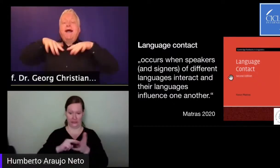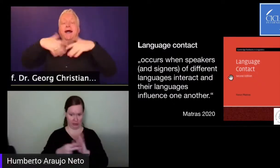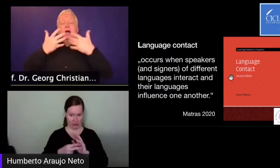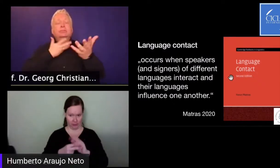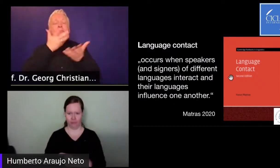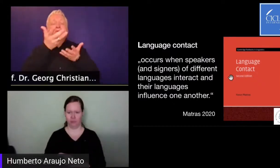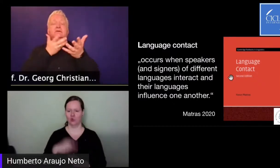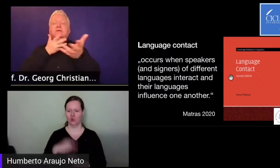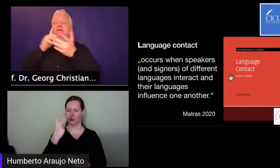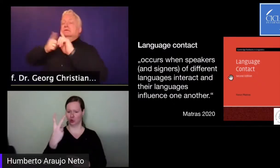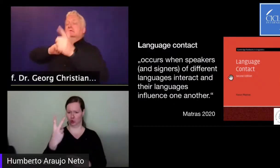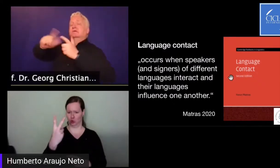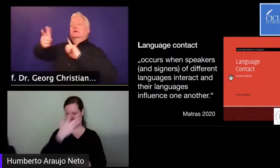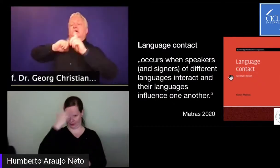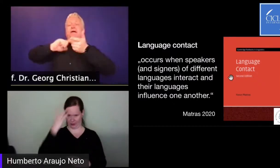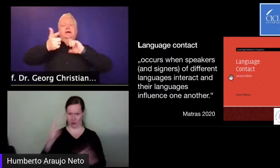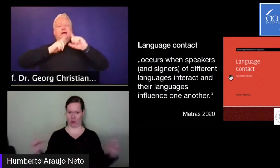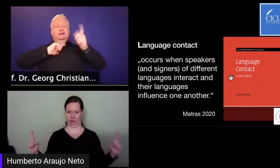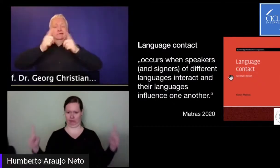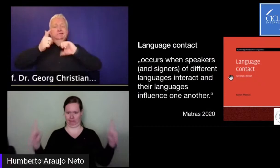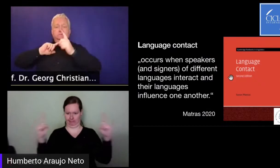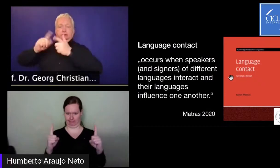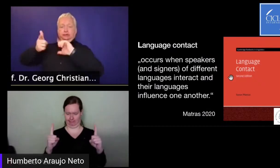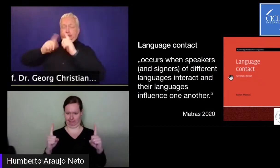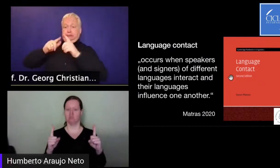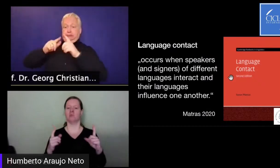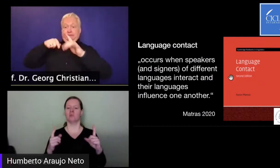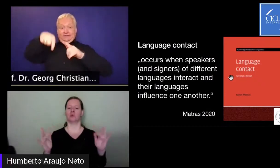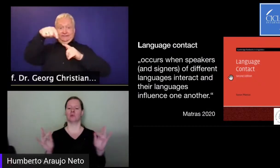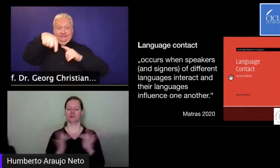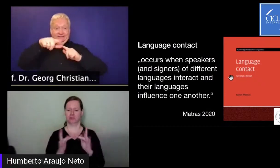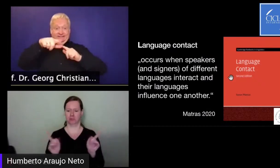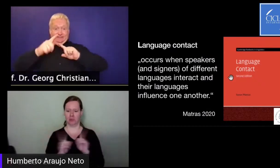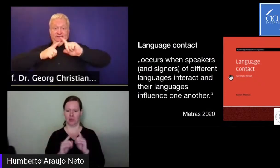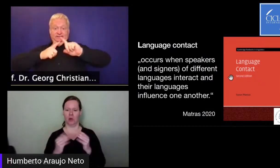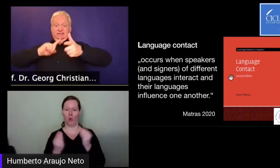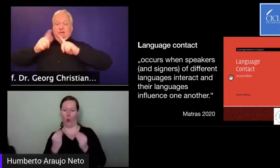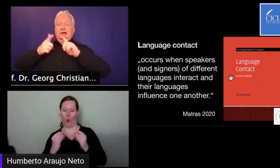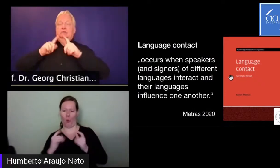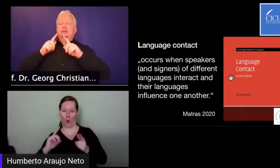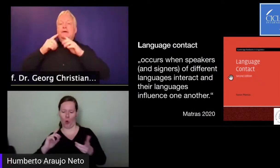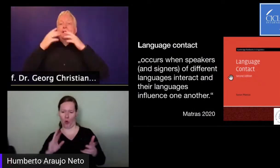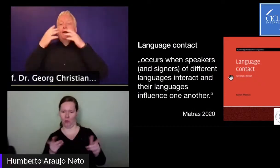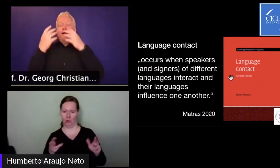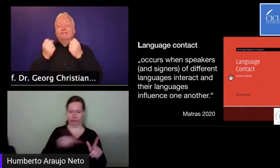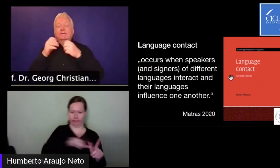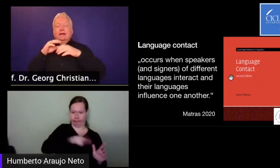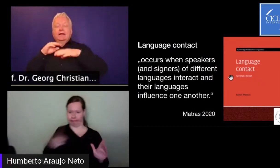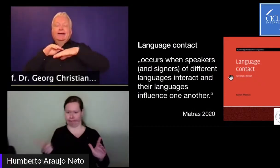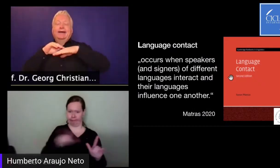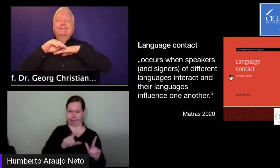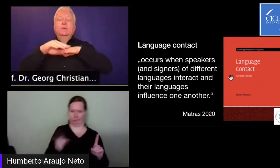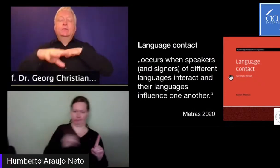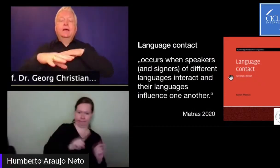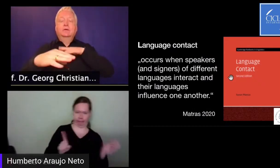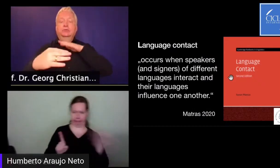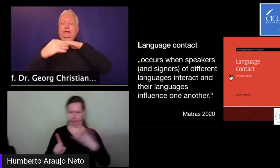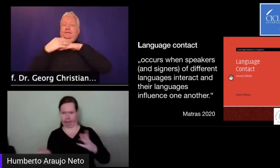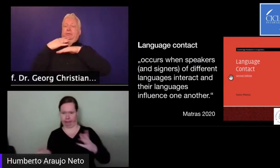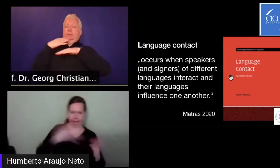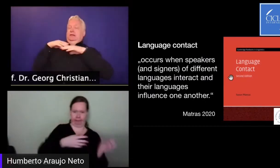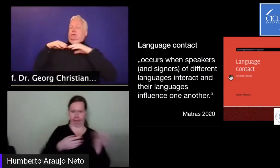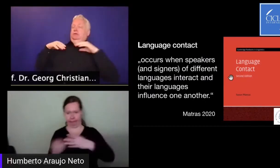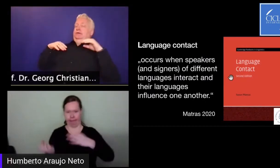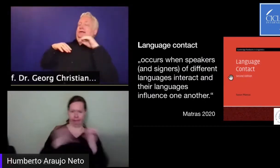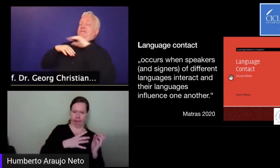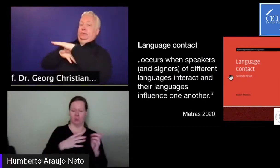sinais. Então, se duas pessoas, elas fazem essas trocas linguísticas e elas são falantes de